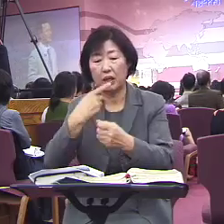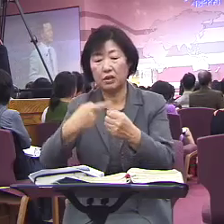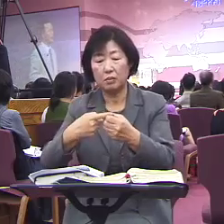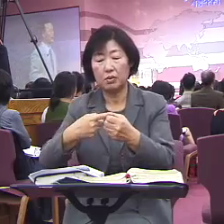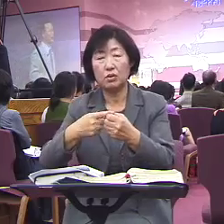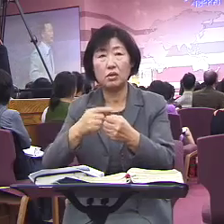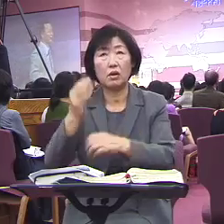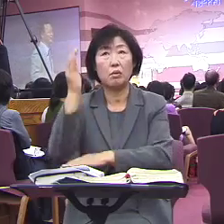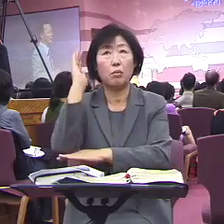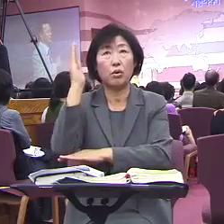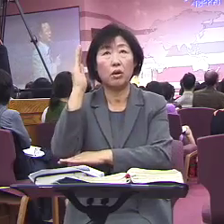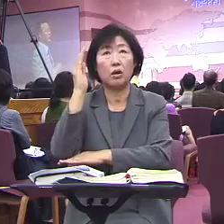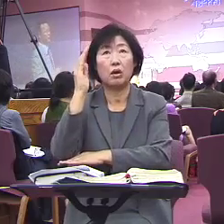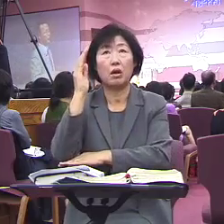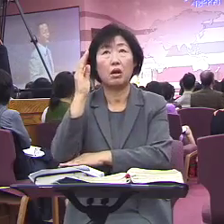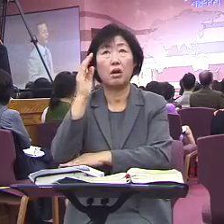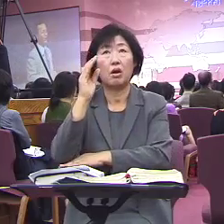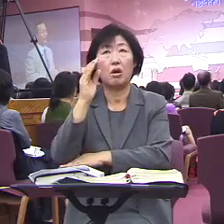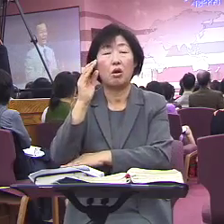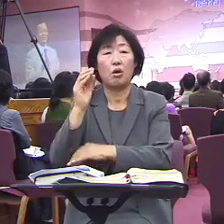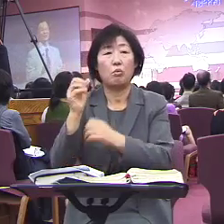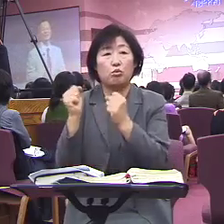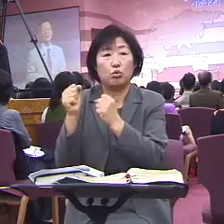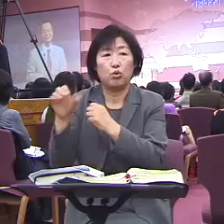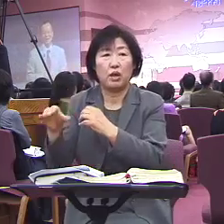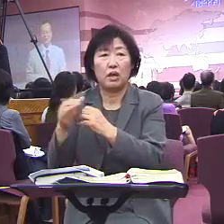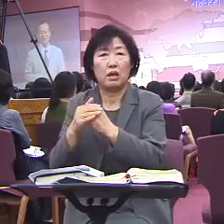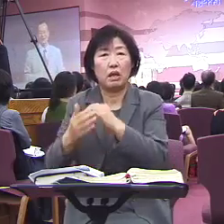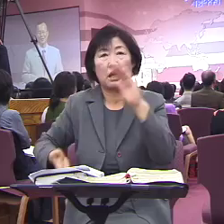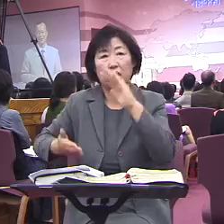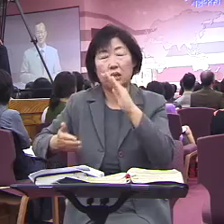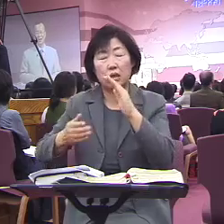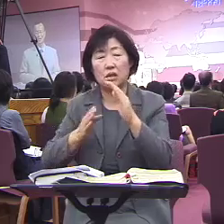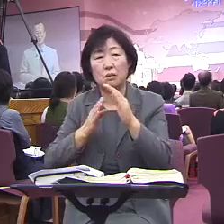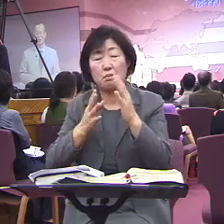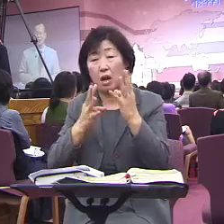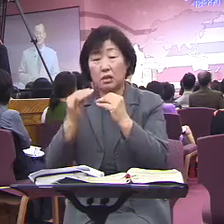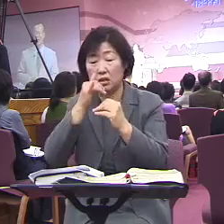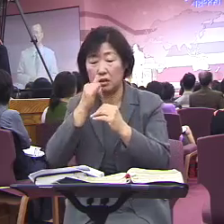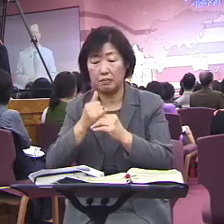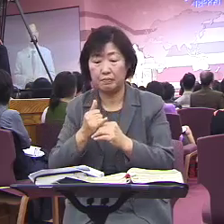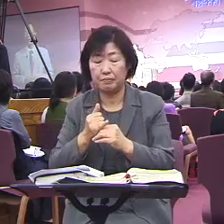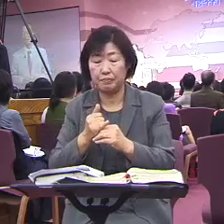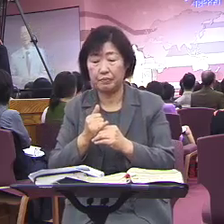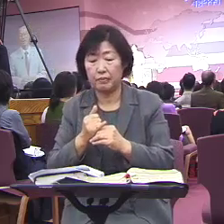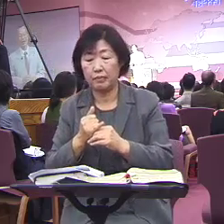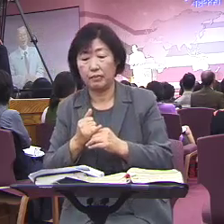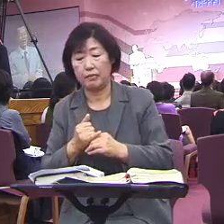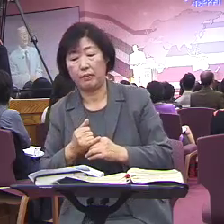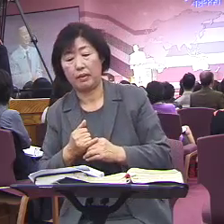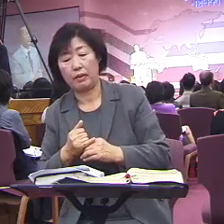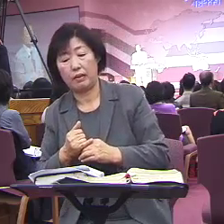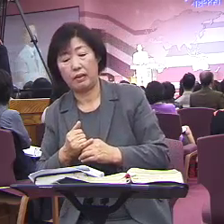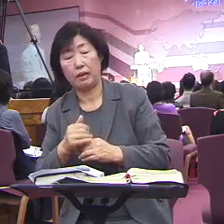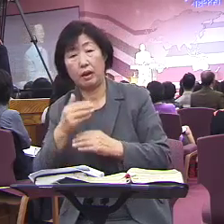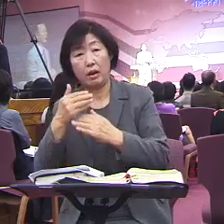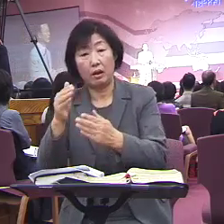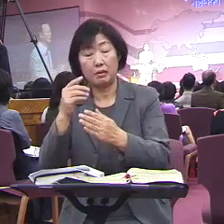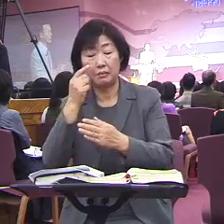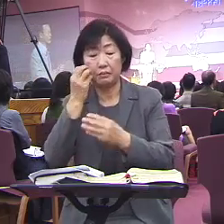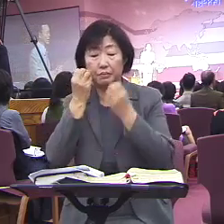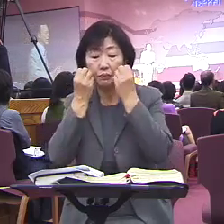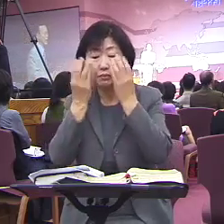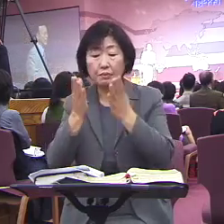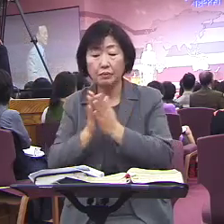지역이 데이비스 저 국가주인데 거기 학생들이 참 많았어요. 학생들이 참 많았는데 가서 이제 그